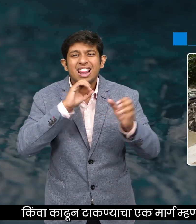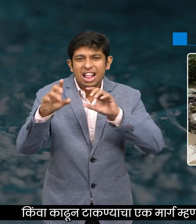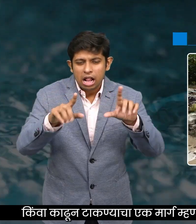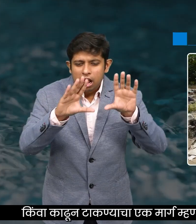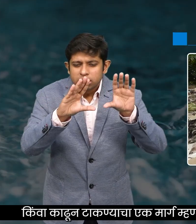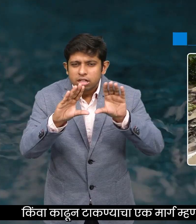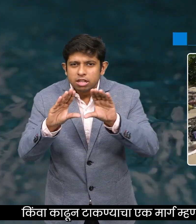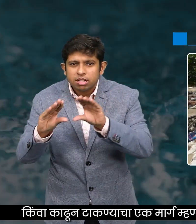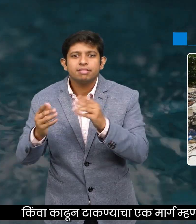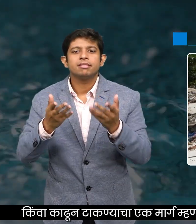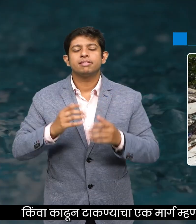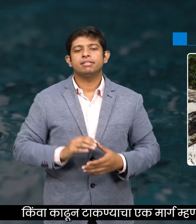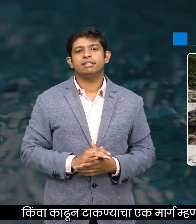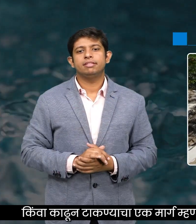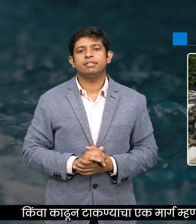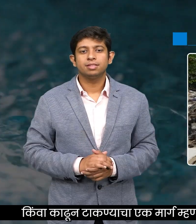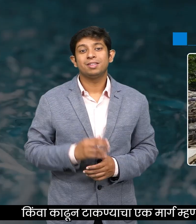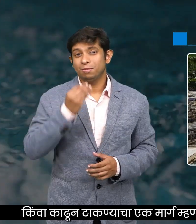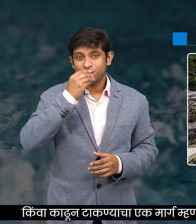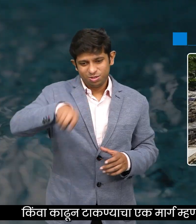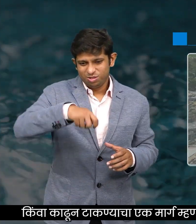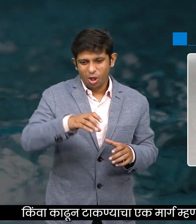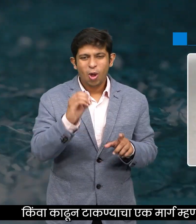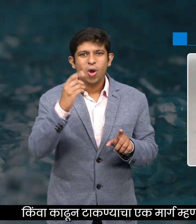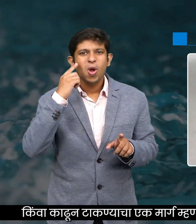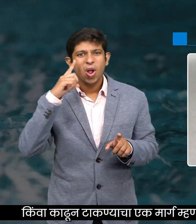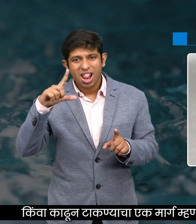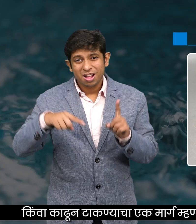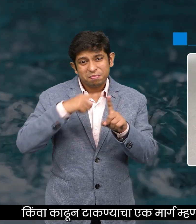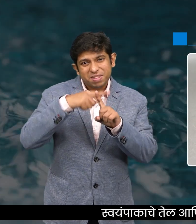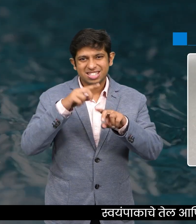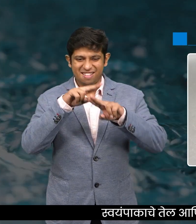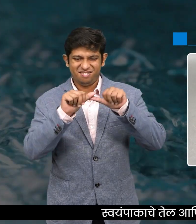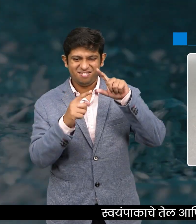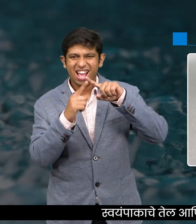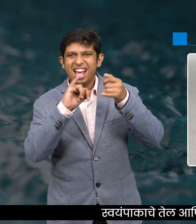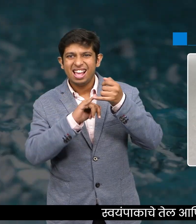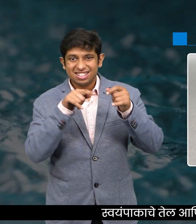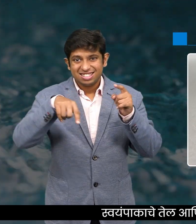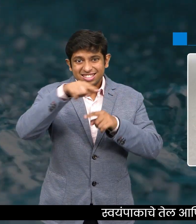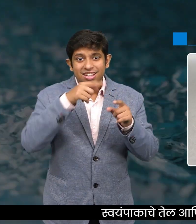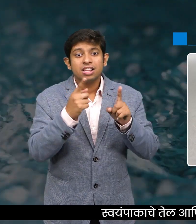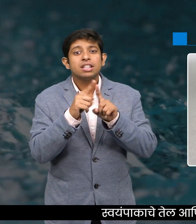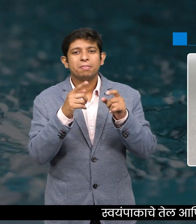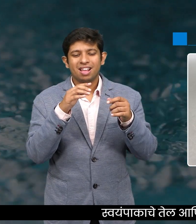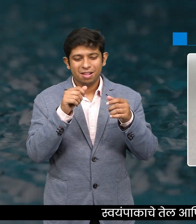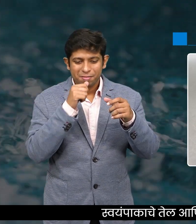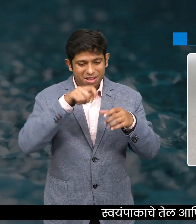मार्ग म्हणजे तुम्ही नाल्यात काय सोडत आहात ते पाहणे. स्वयंपाकाचे तेल आणि चरबी गटारात टाकू